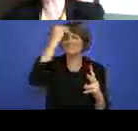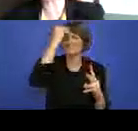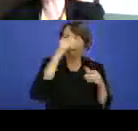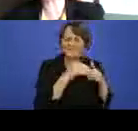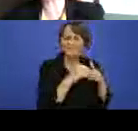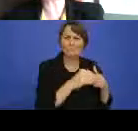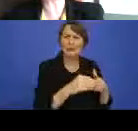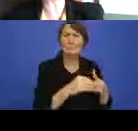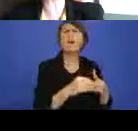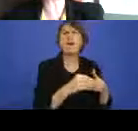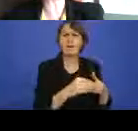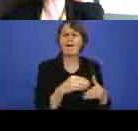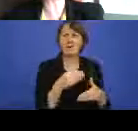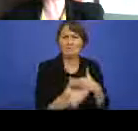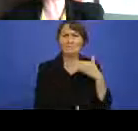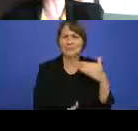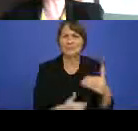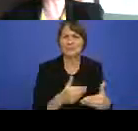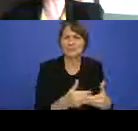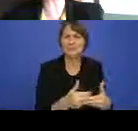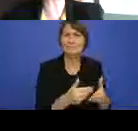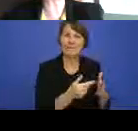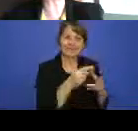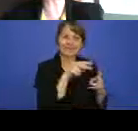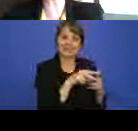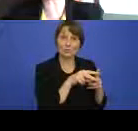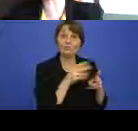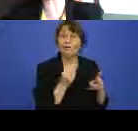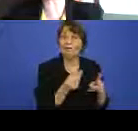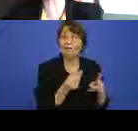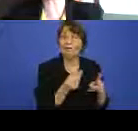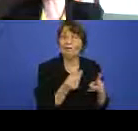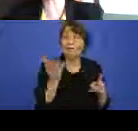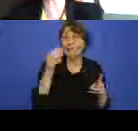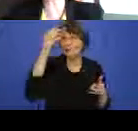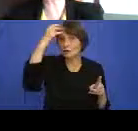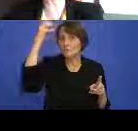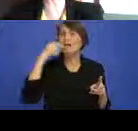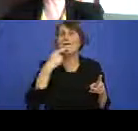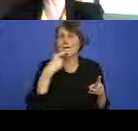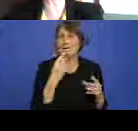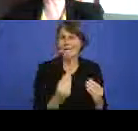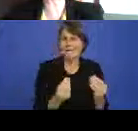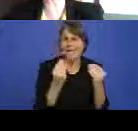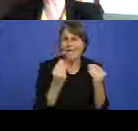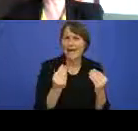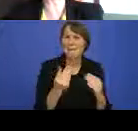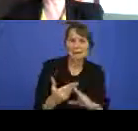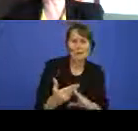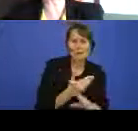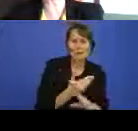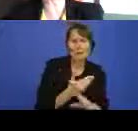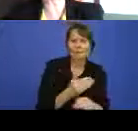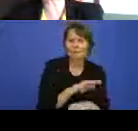des points importants. Et elle a également fait appel au gouvernement de concentrer leurs interventions de la